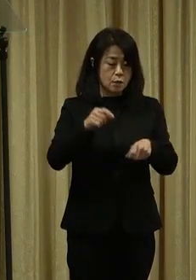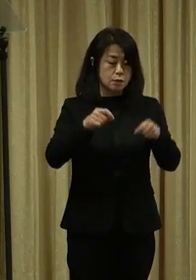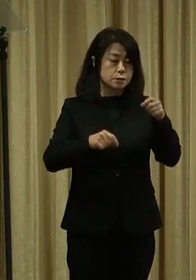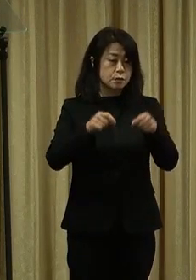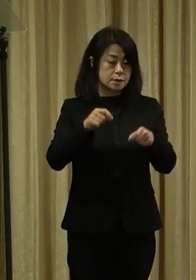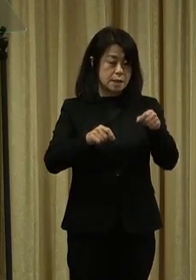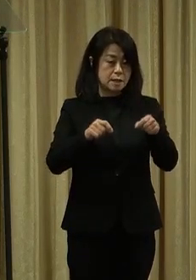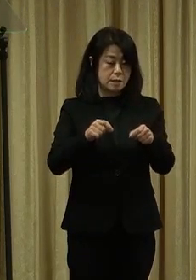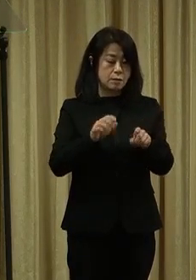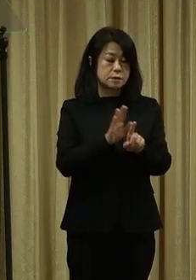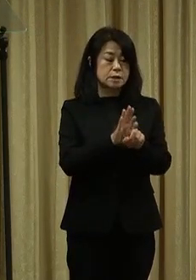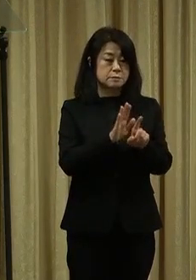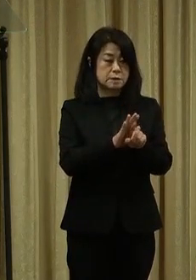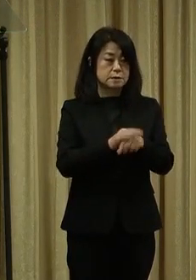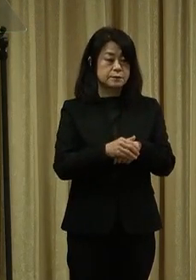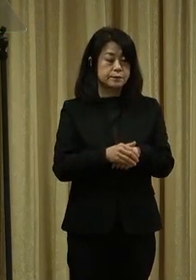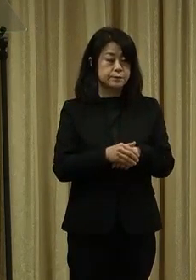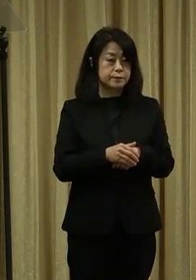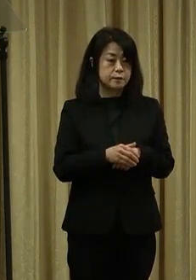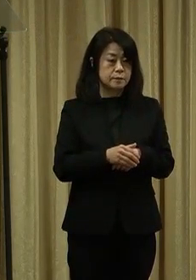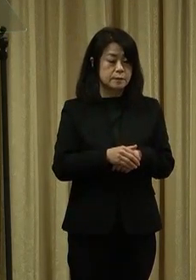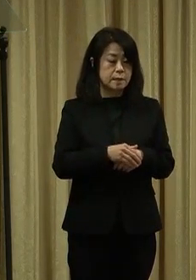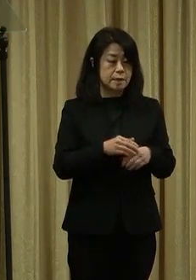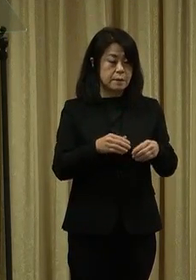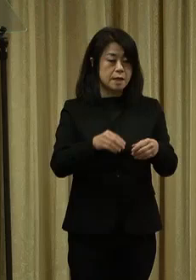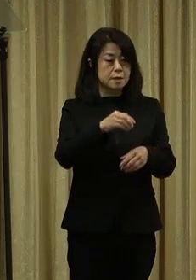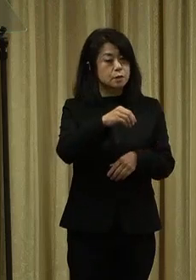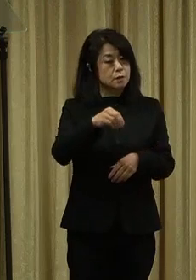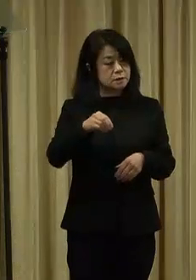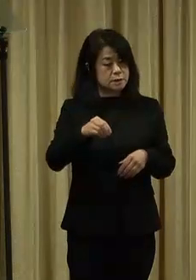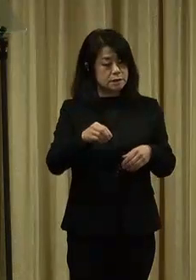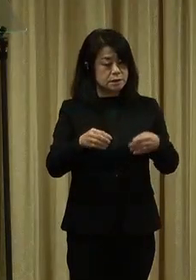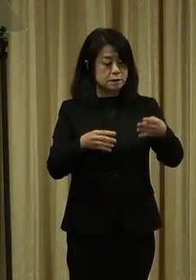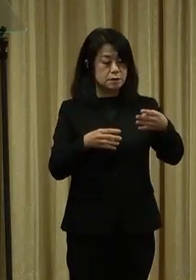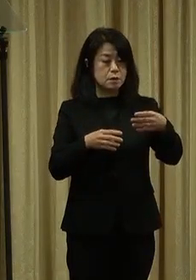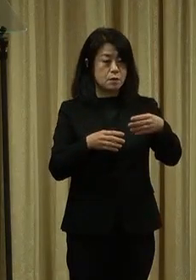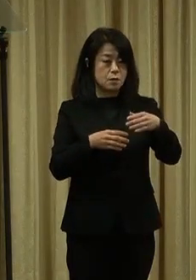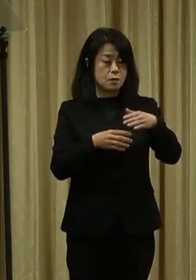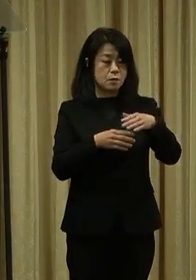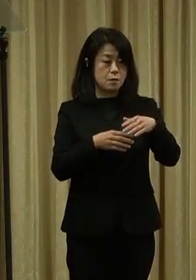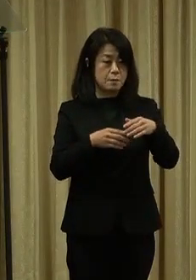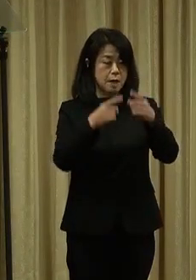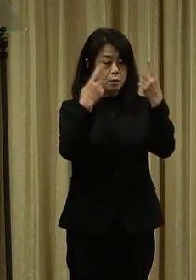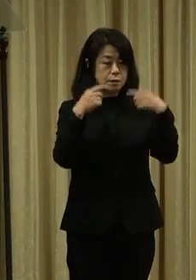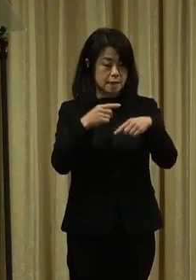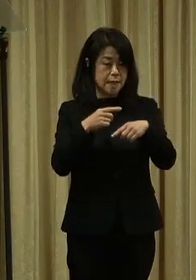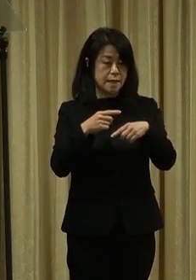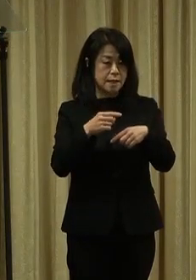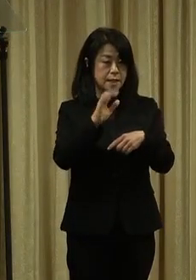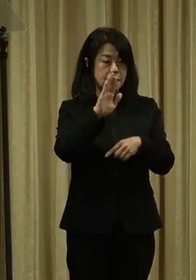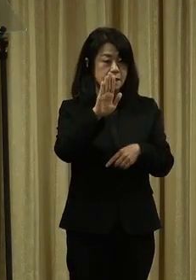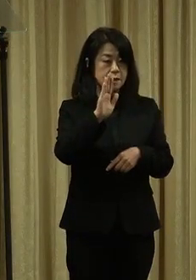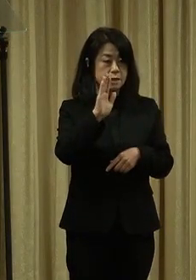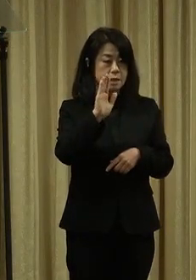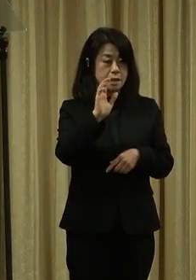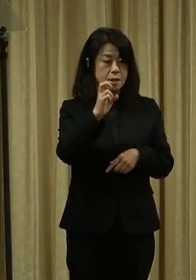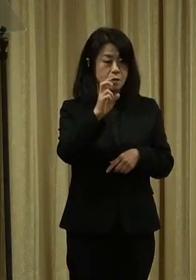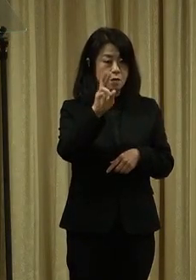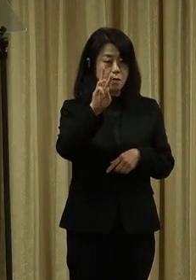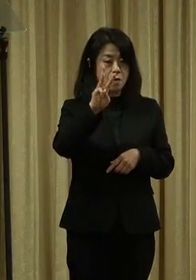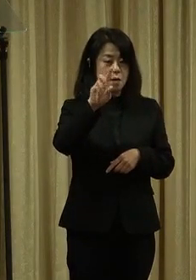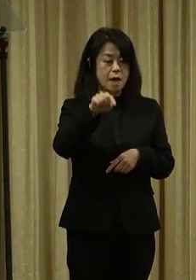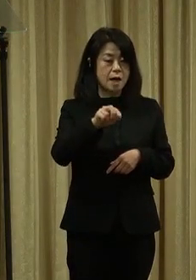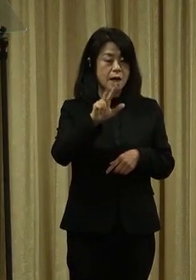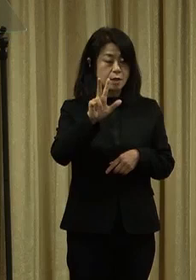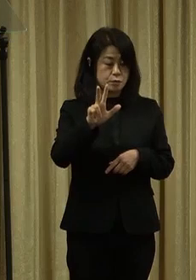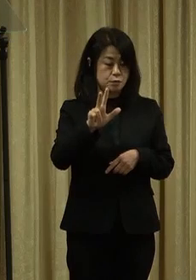をいたします。また新たに土地の個性、テロワールといいますが、土地の個性を生かした野菜